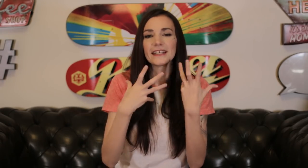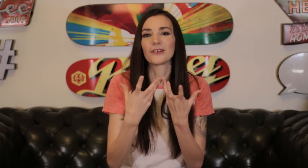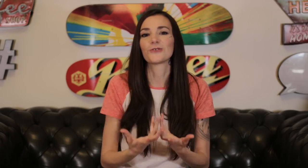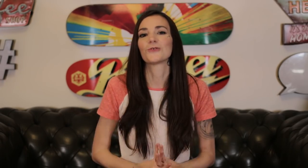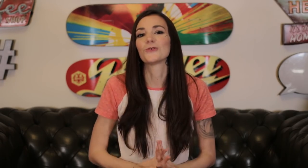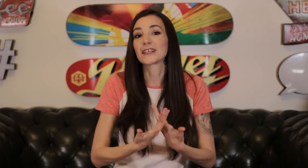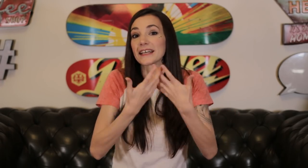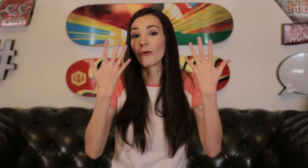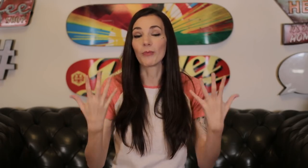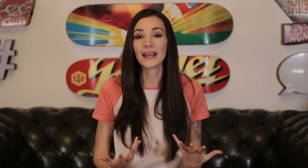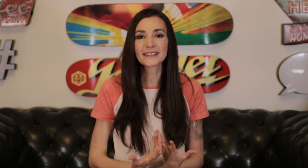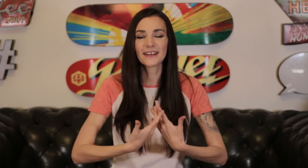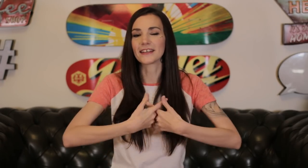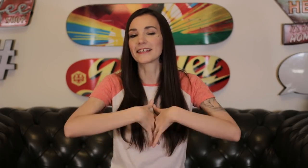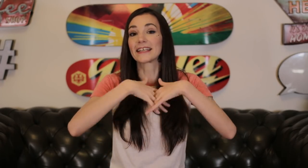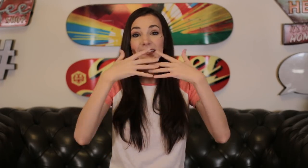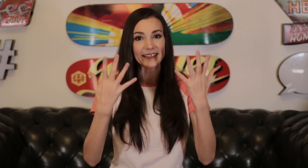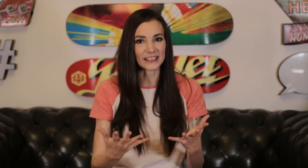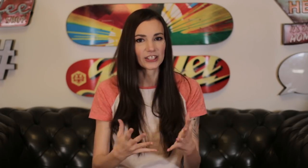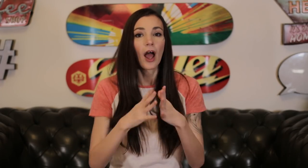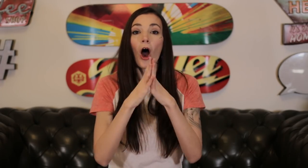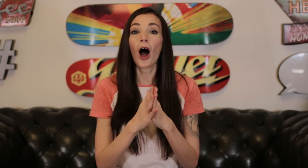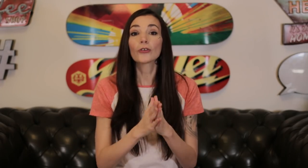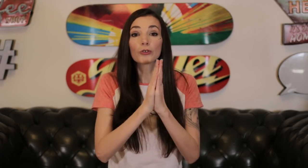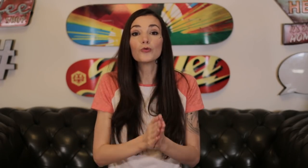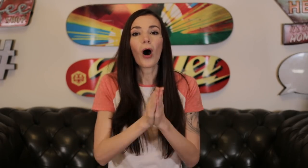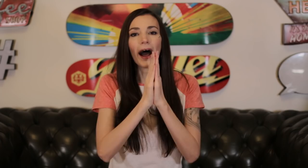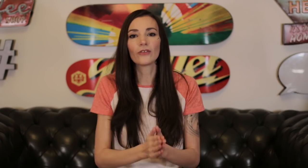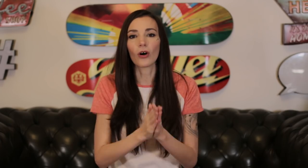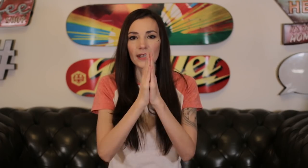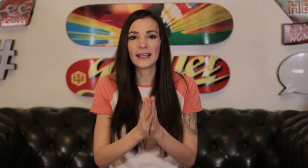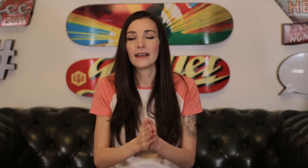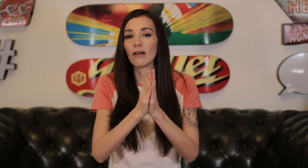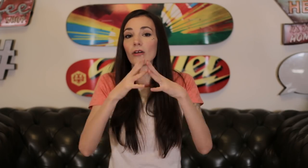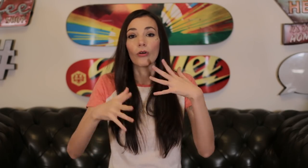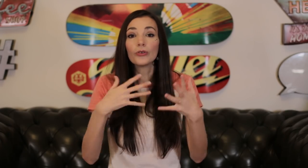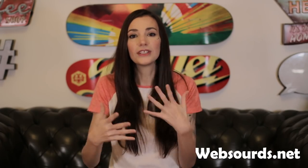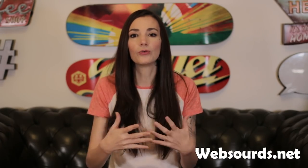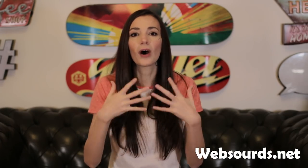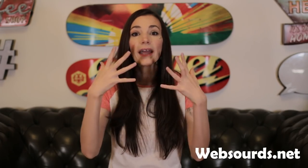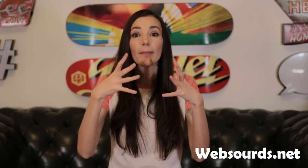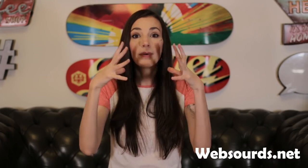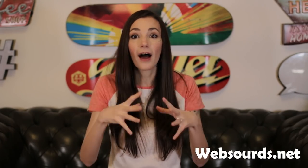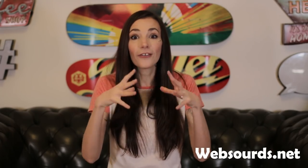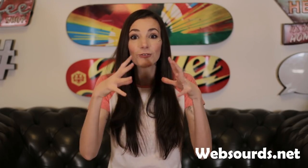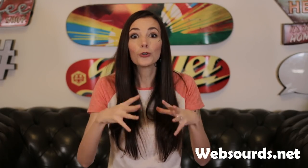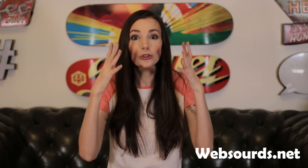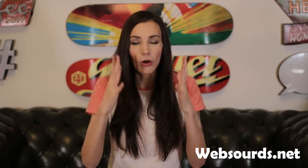quelque chose de très complexe et très très riche. Un sourd adore quand le discours est plein de